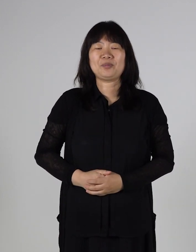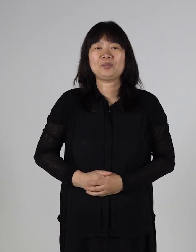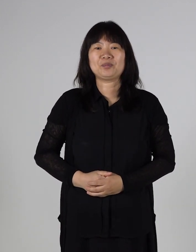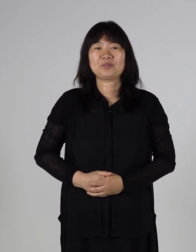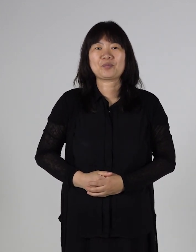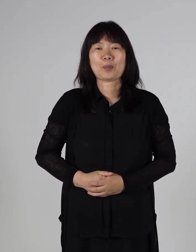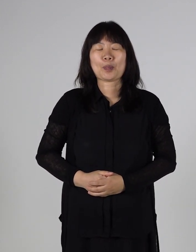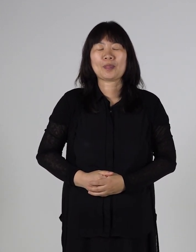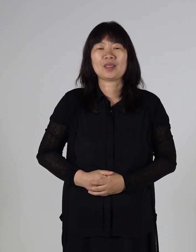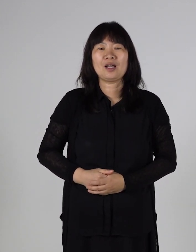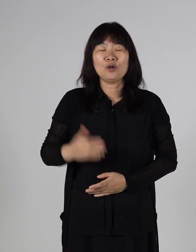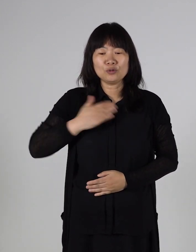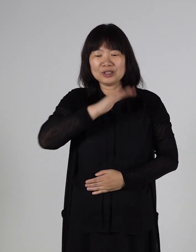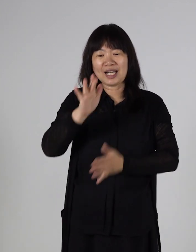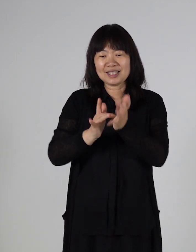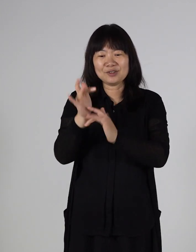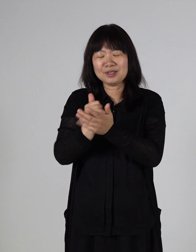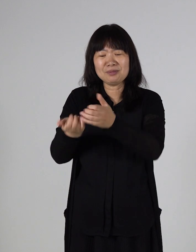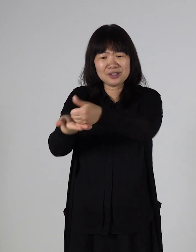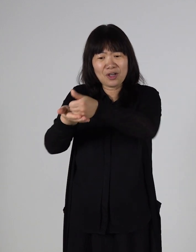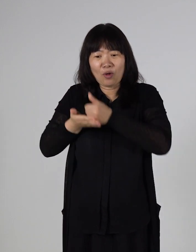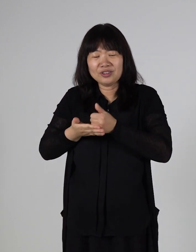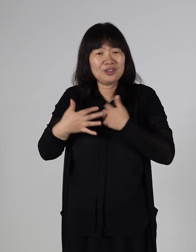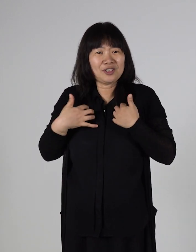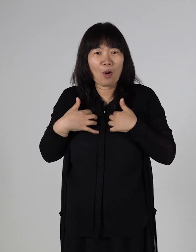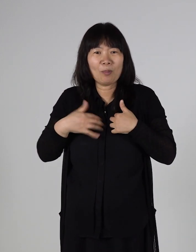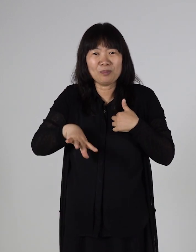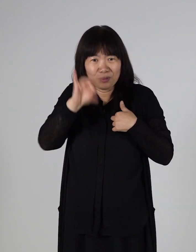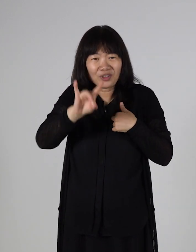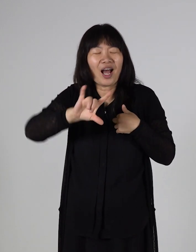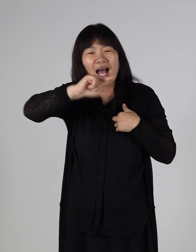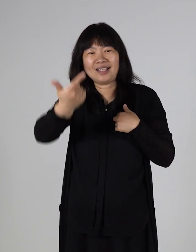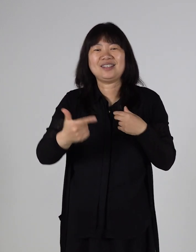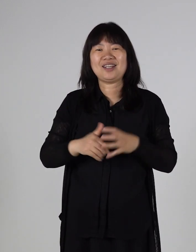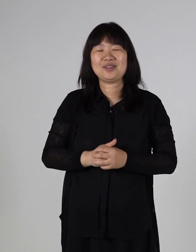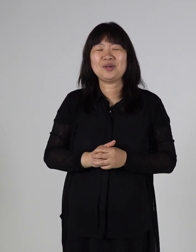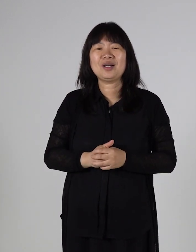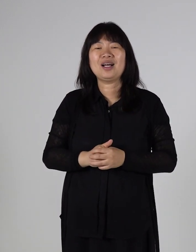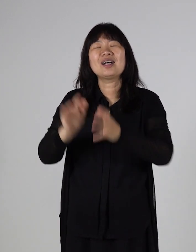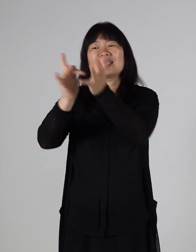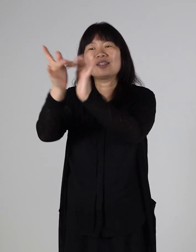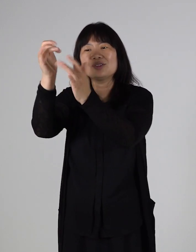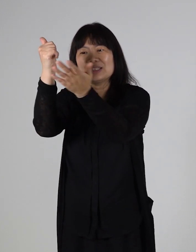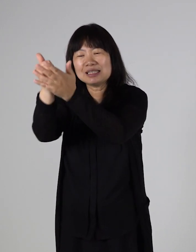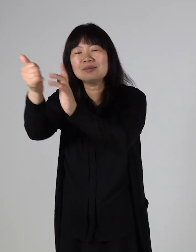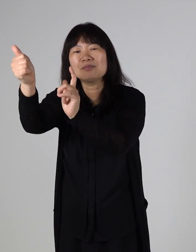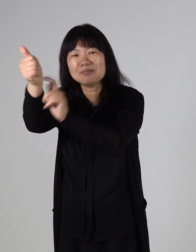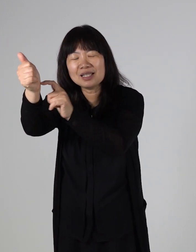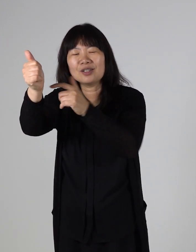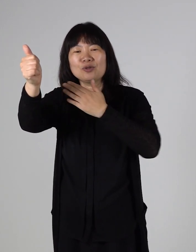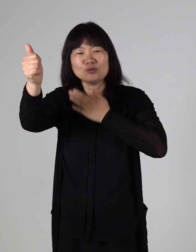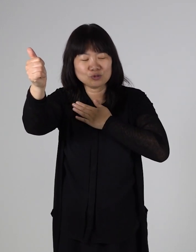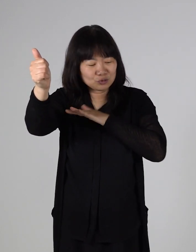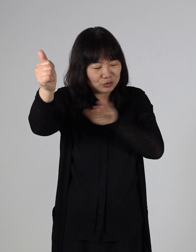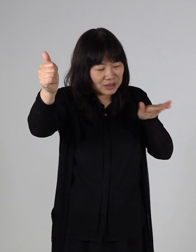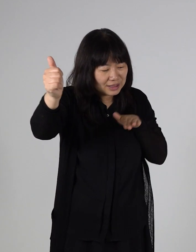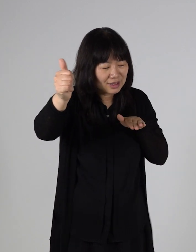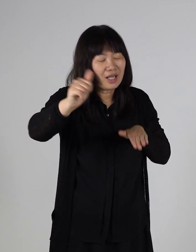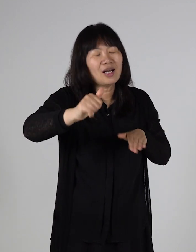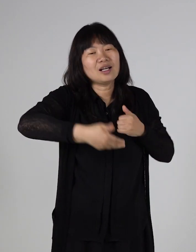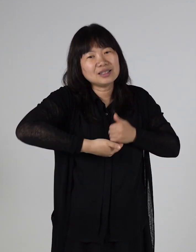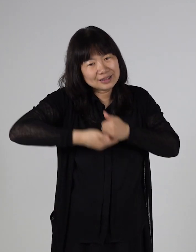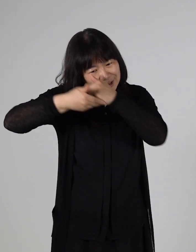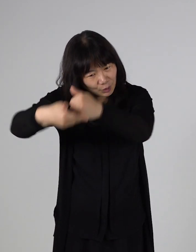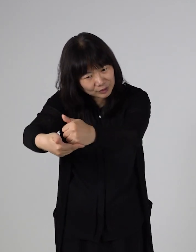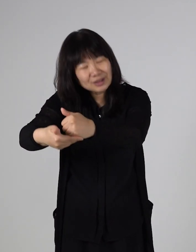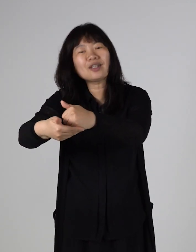영접했다고 쳐주는 거지. 진짜 영접은 누가 하신 겁니까? 예? 예수님이 우리를